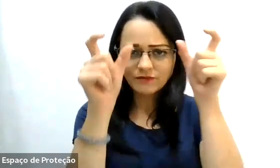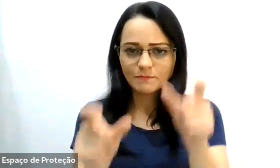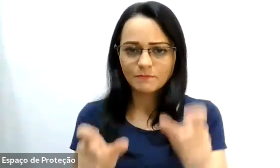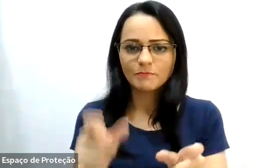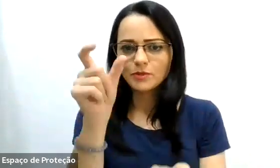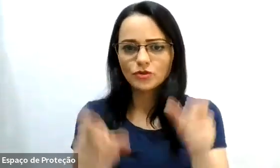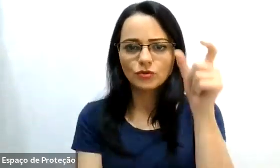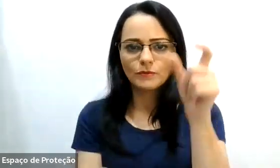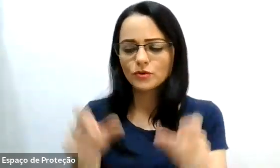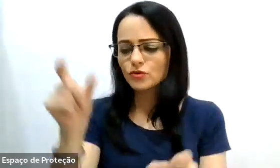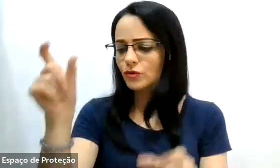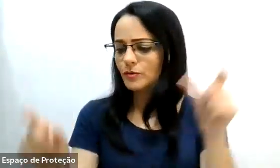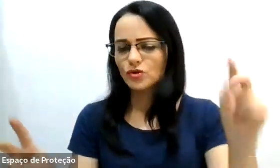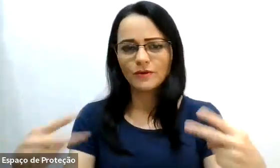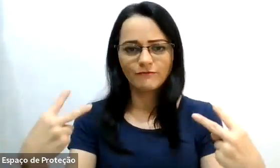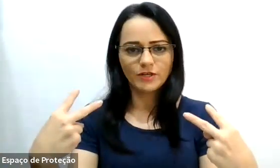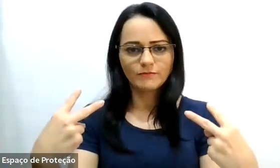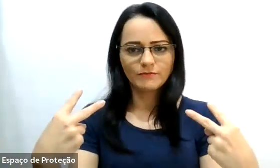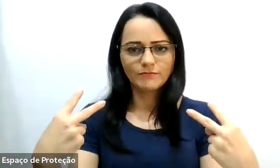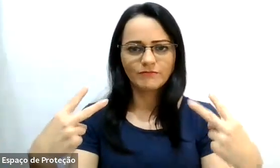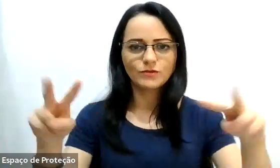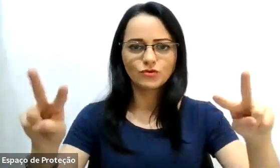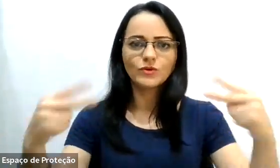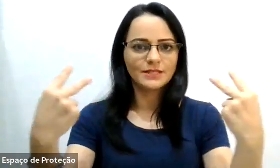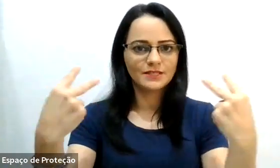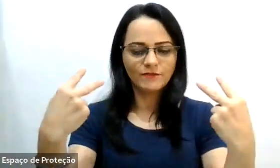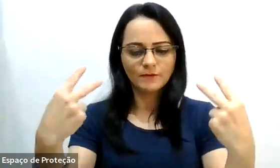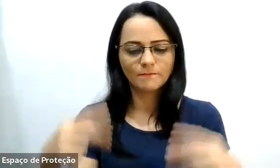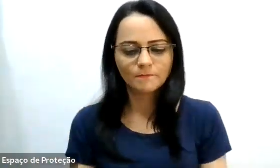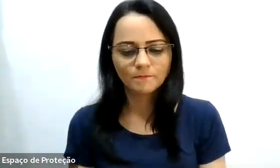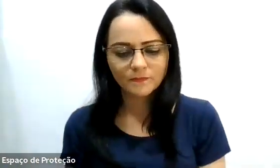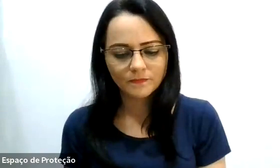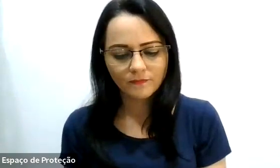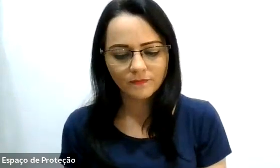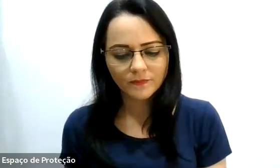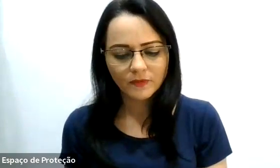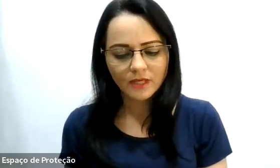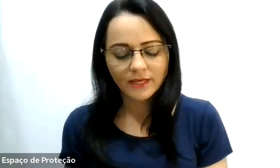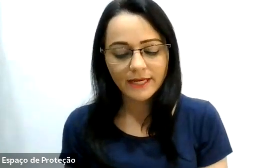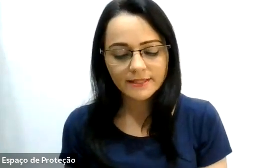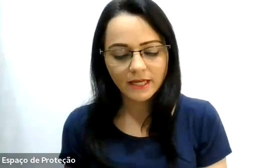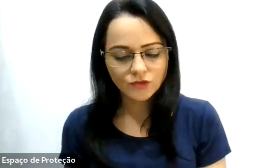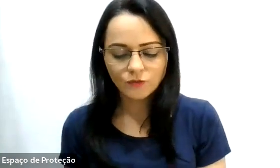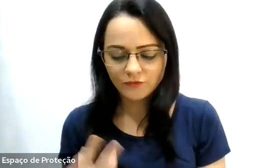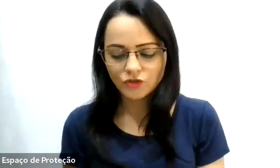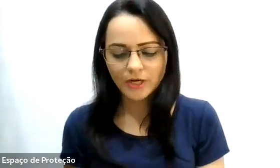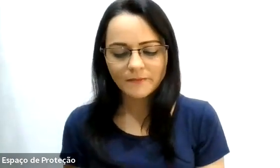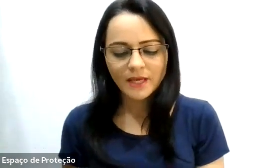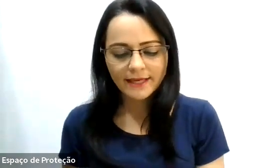faz pessoa, ver. Faz os dois assim, ver. Ele está, aí o 20, né? Ele